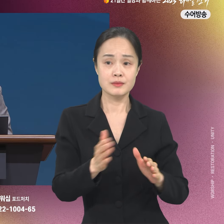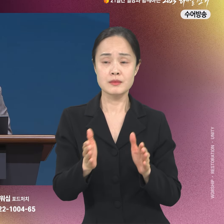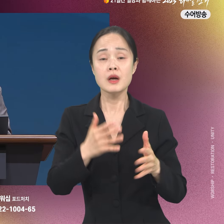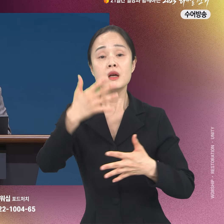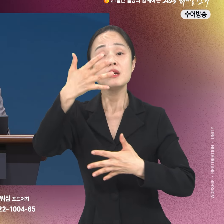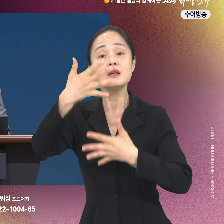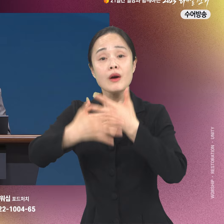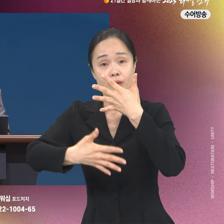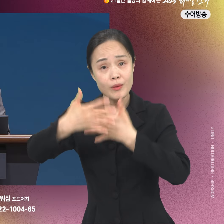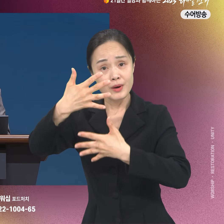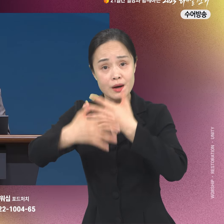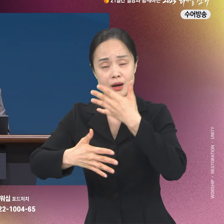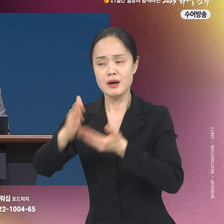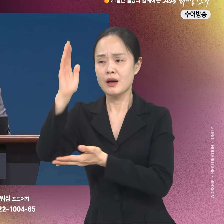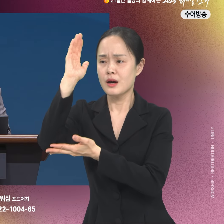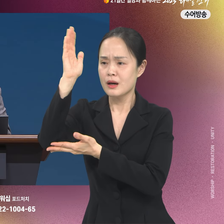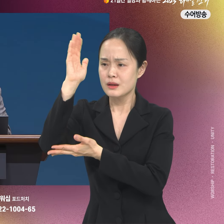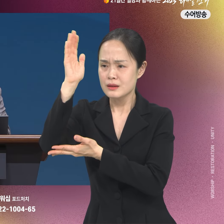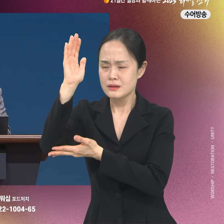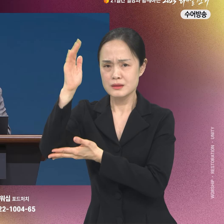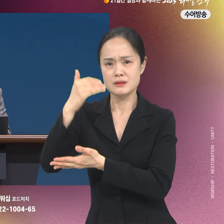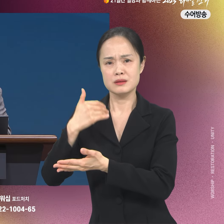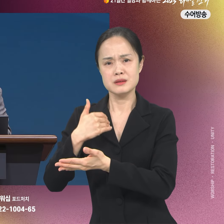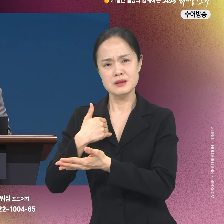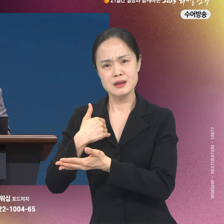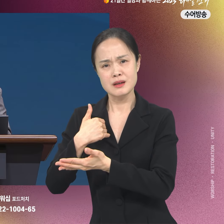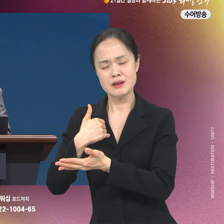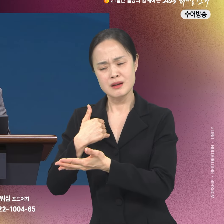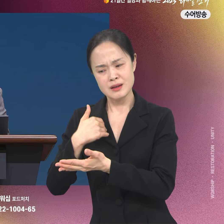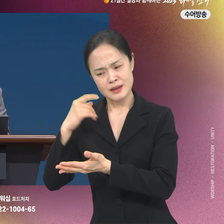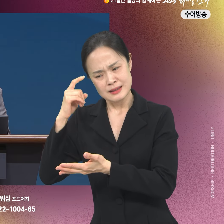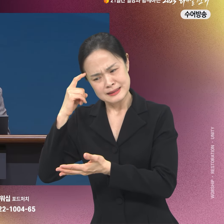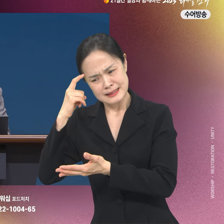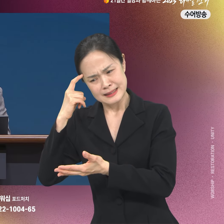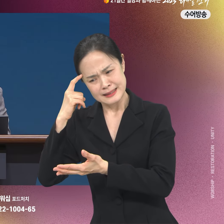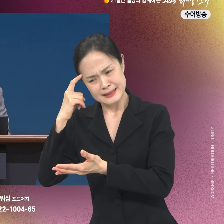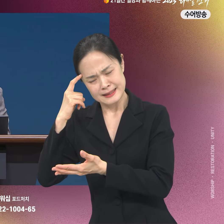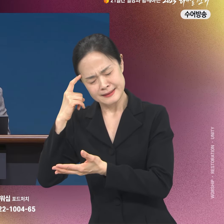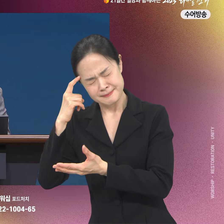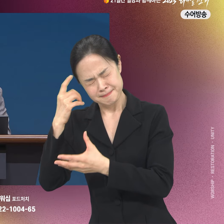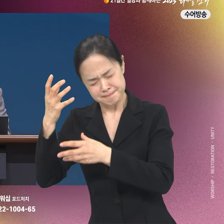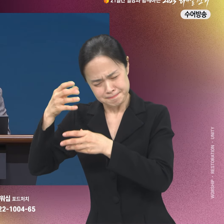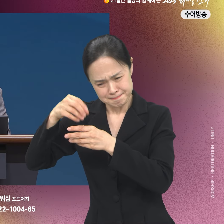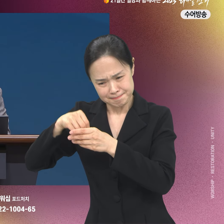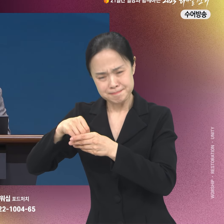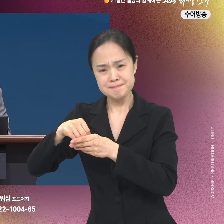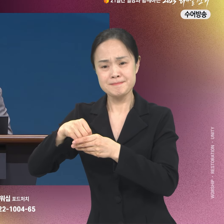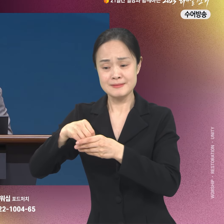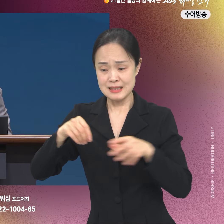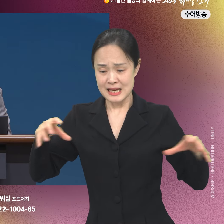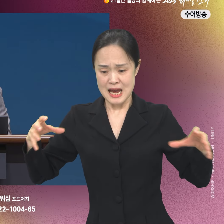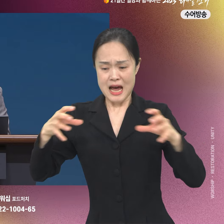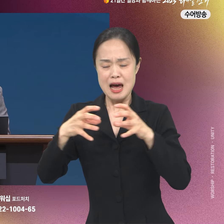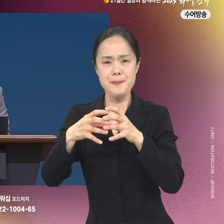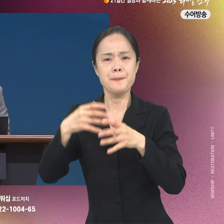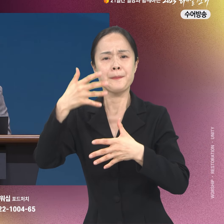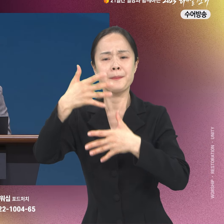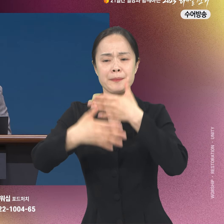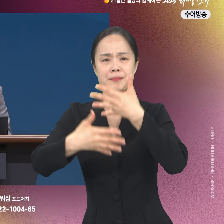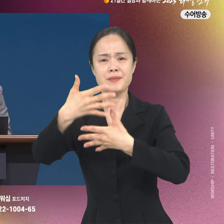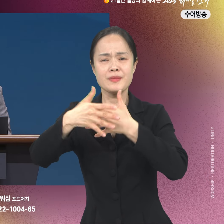거거든요. 그러면 결국은 제가 무엇을 추리고 어떻게 이야기를 끌어갈 건가를 결정해야만 했습니다.